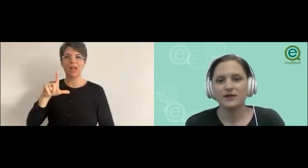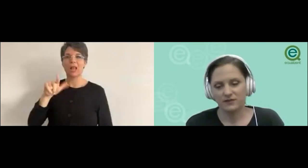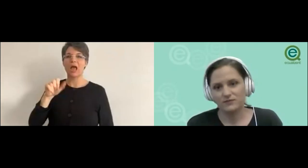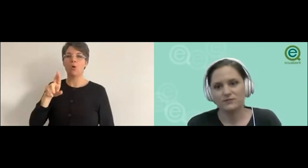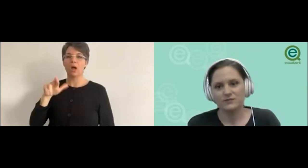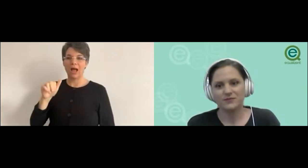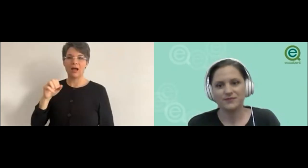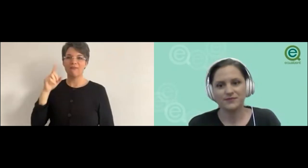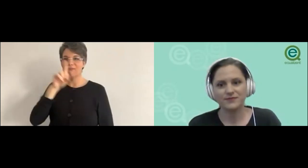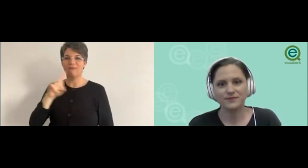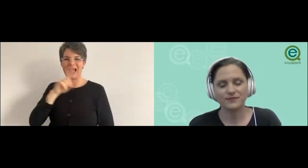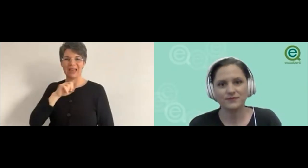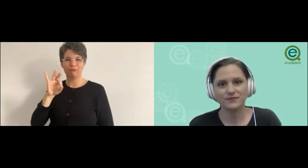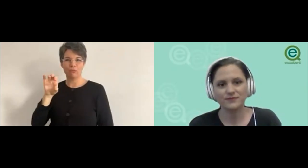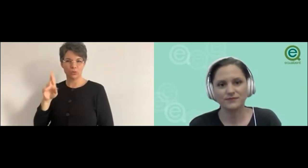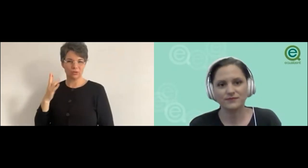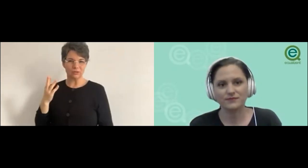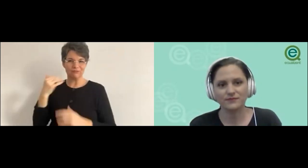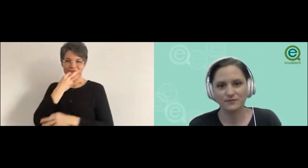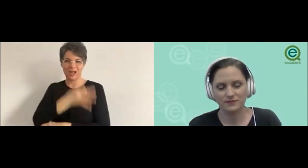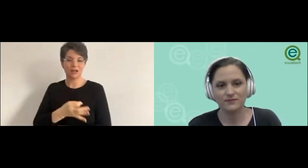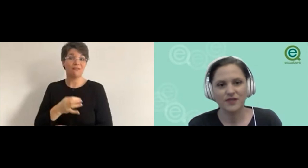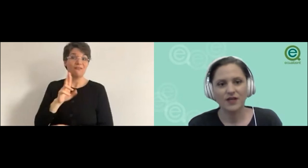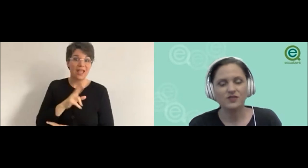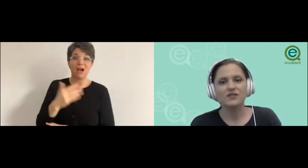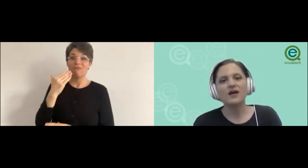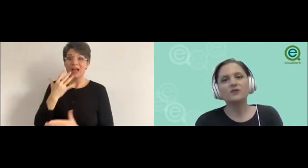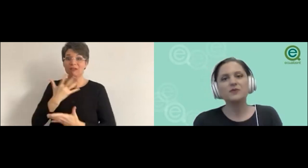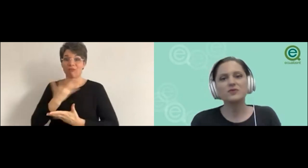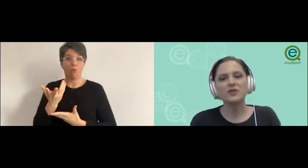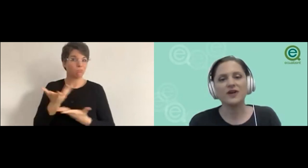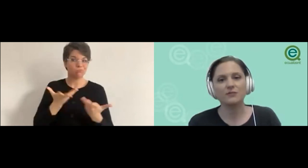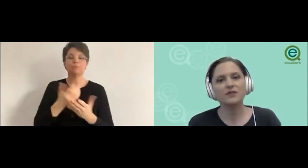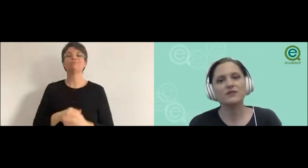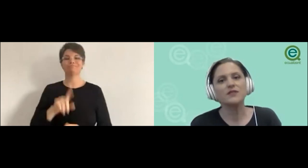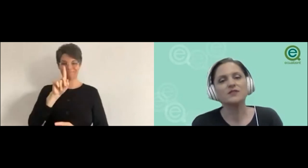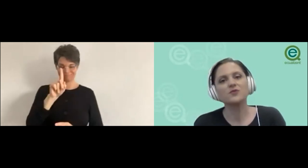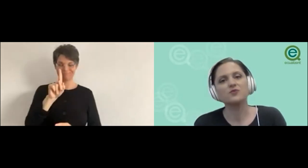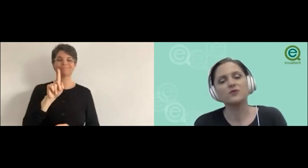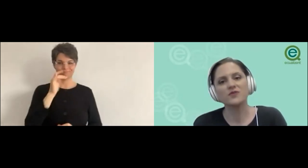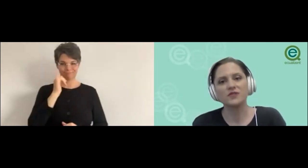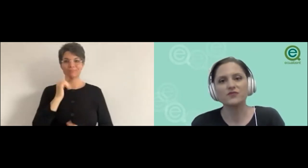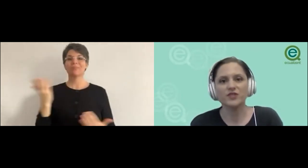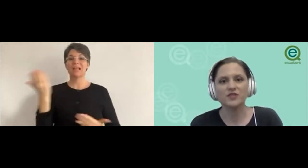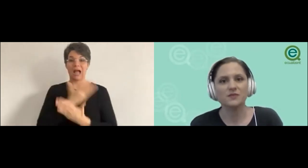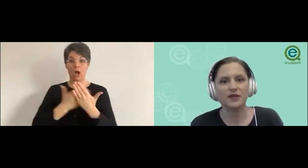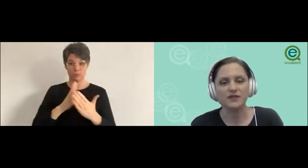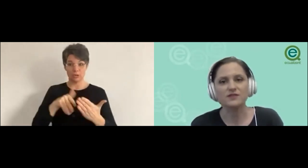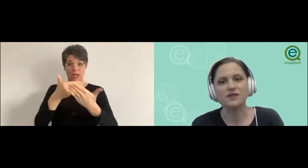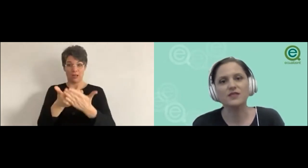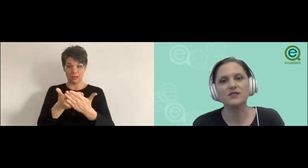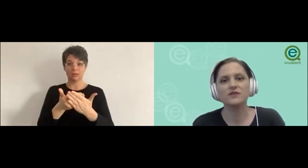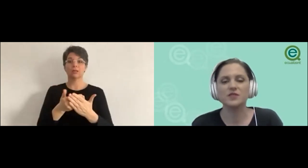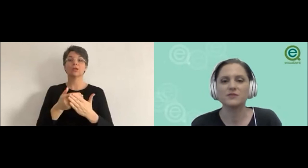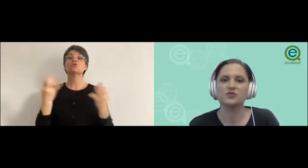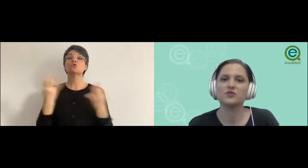muss man vielleicht erklären, für wen und wo, wann diese Ausbildung. Diese Ausbildung, die wir anbieten, ist im Zuge unseres Franchise-Pakets.